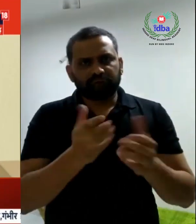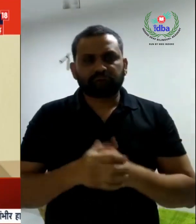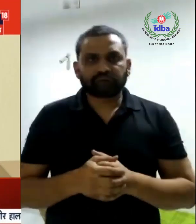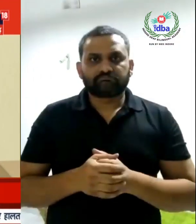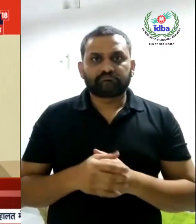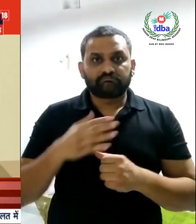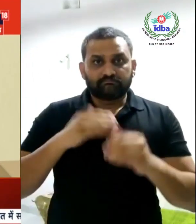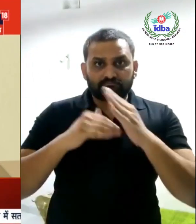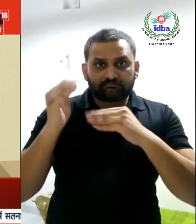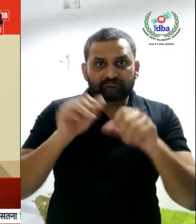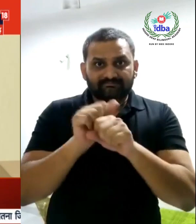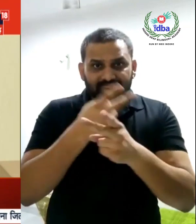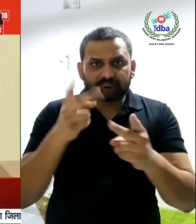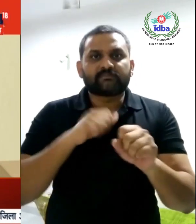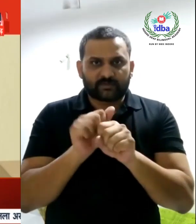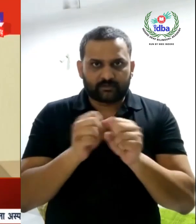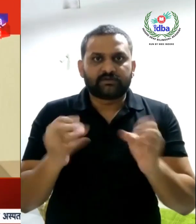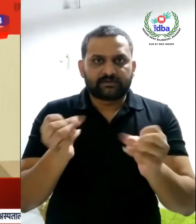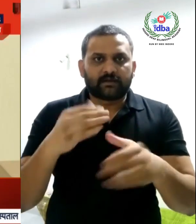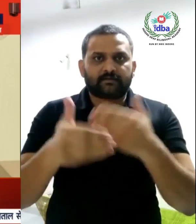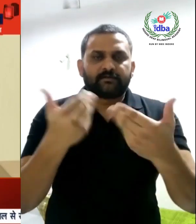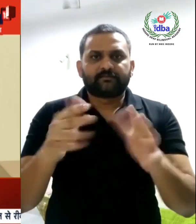हमने निर्माण की बाकी गतिविधियां भी शुरू की है